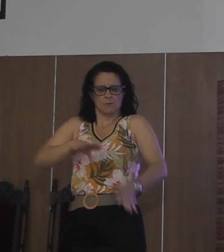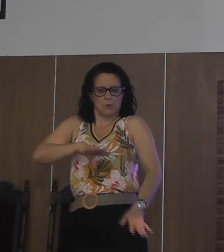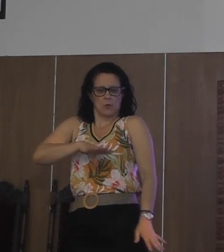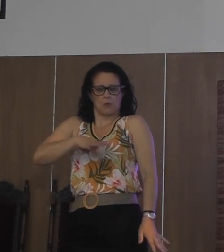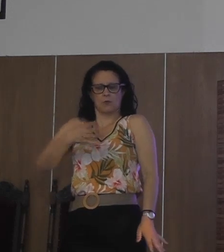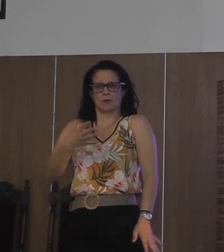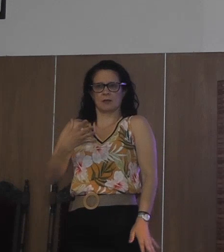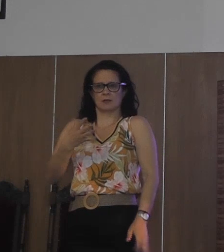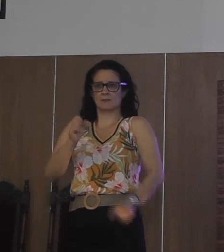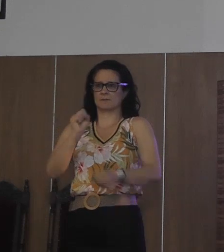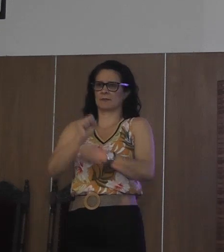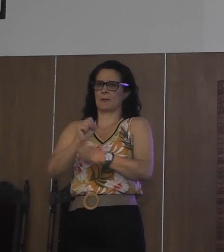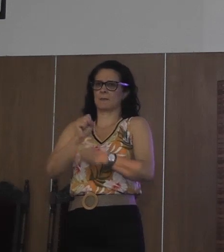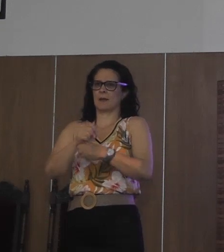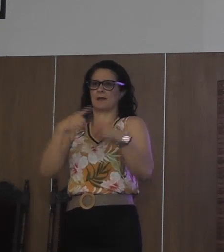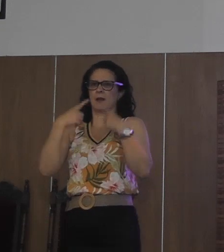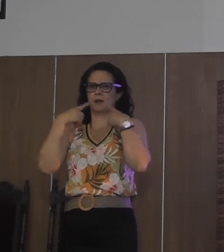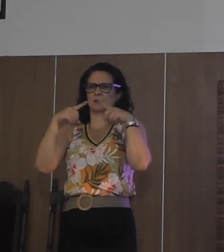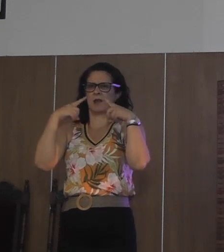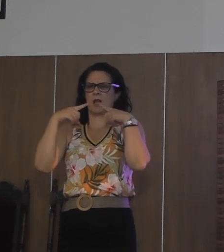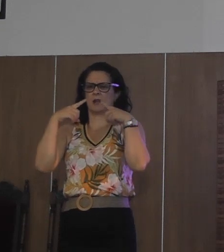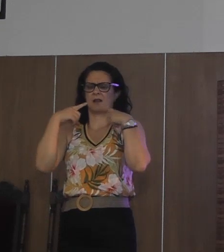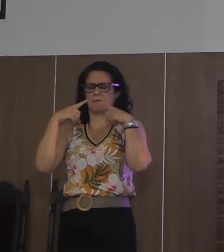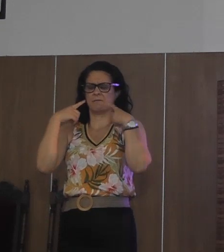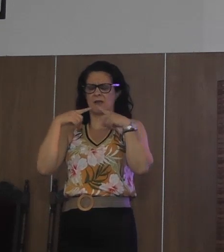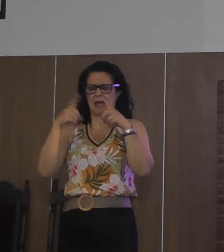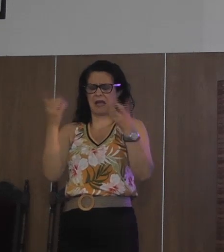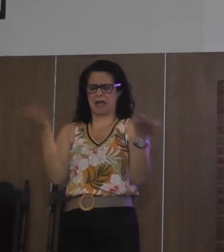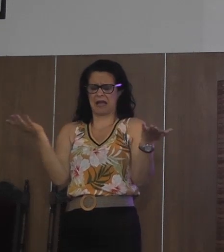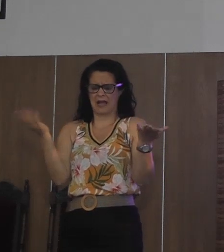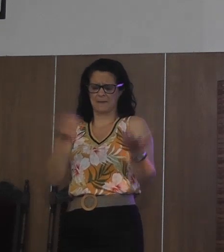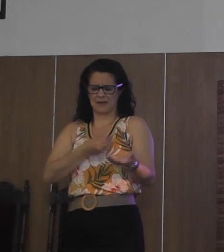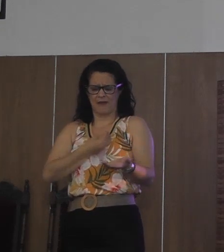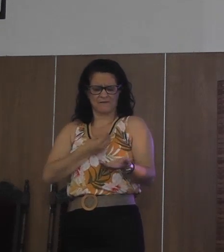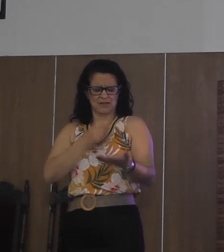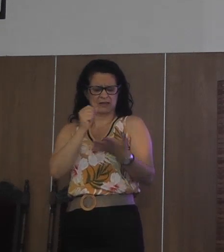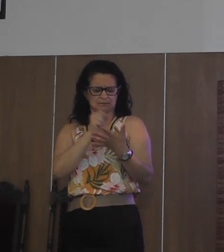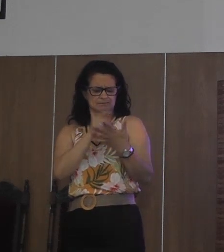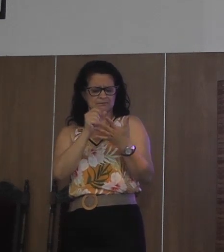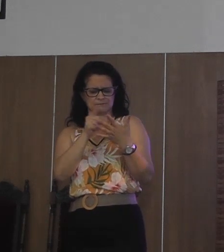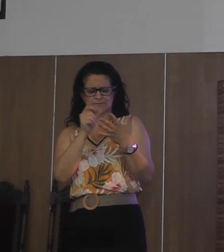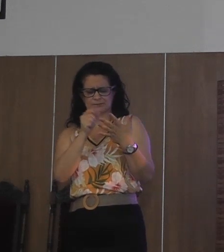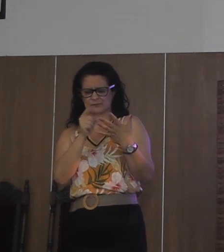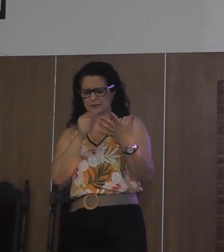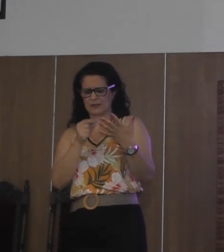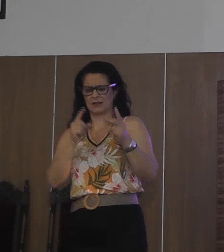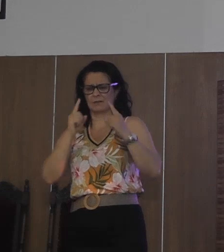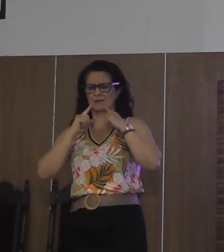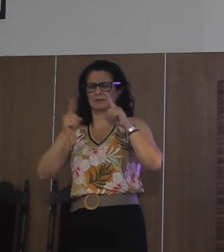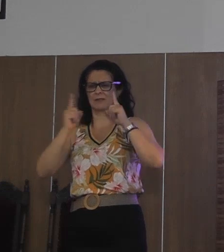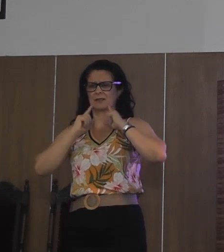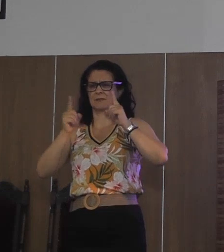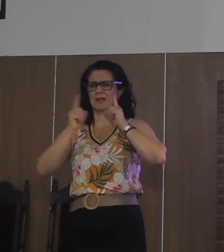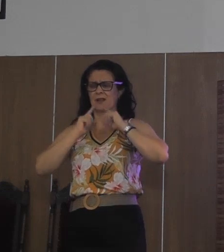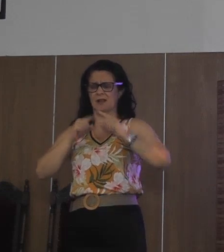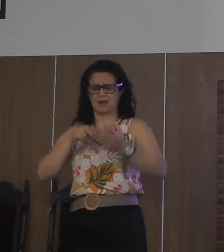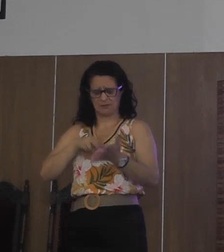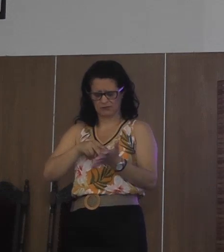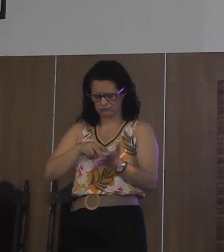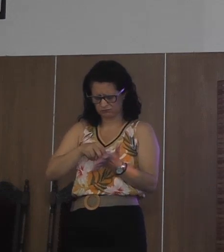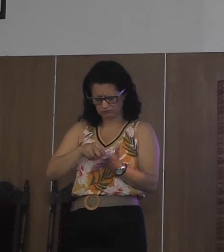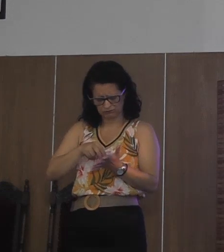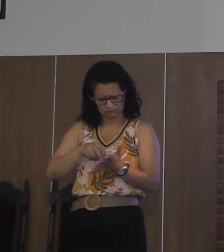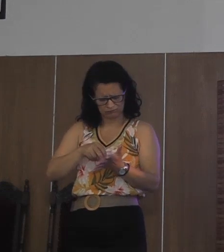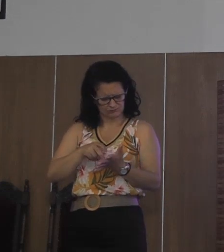Tira esse ânimo dobre, cabisbaixo. Andar de cabeça baixa, entristecido. Mas está difícil, os tempos atuais